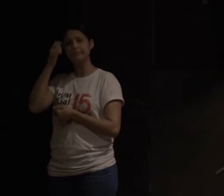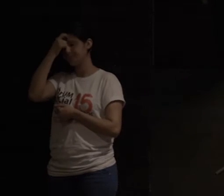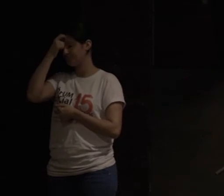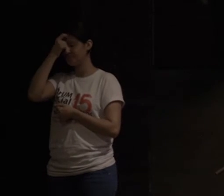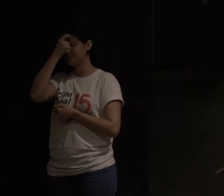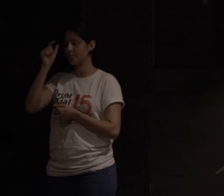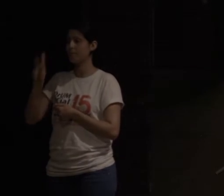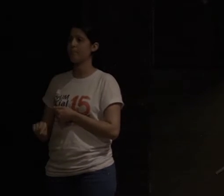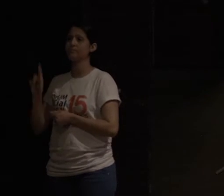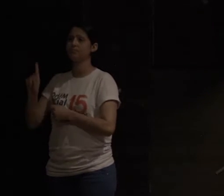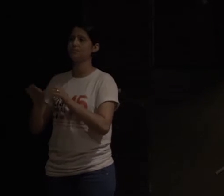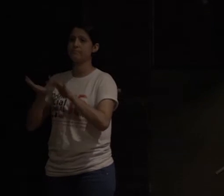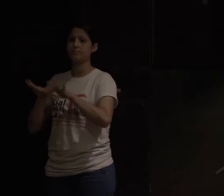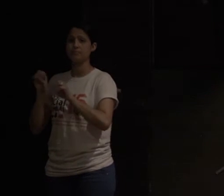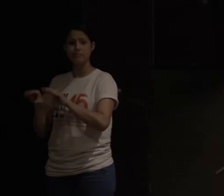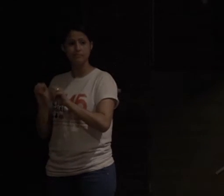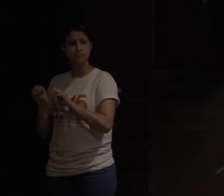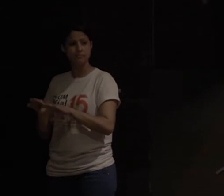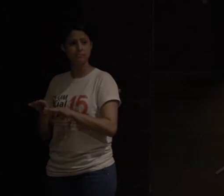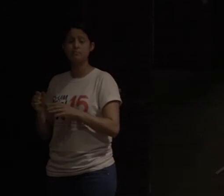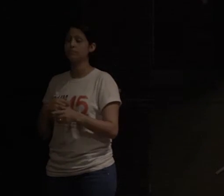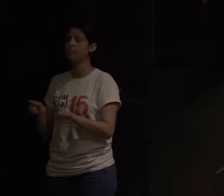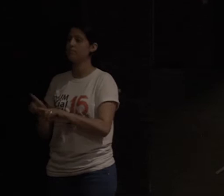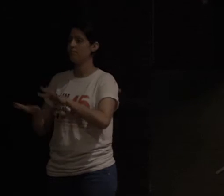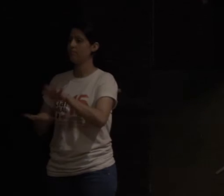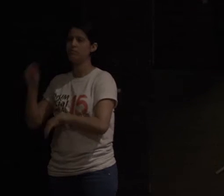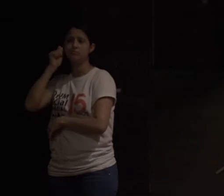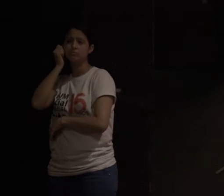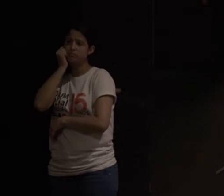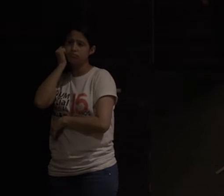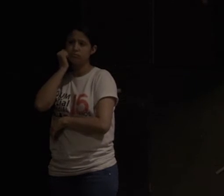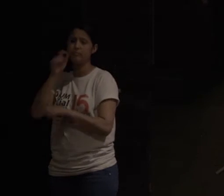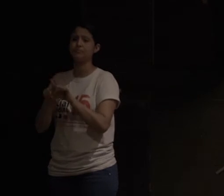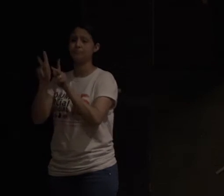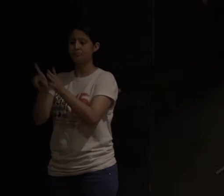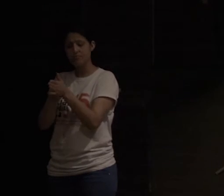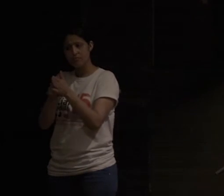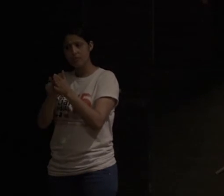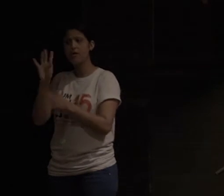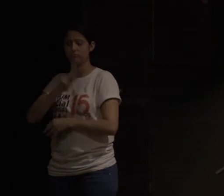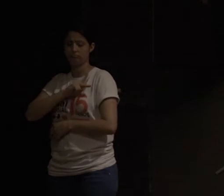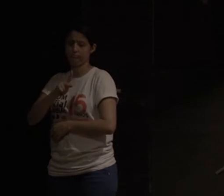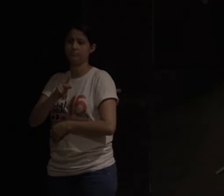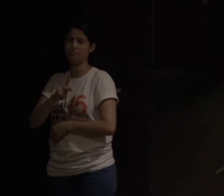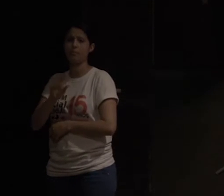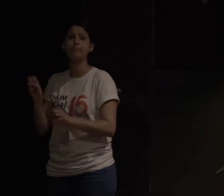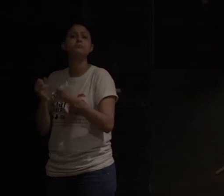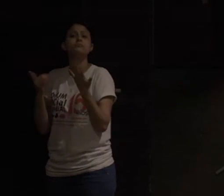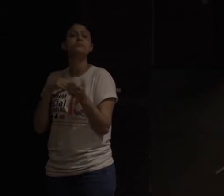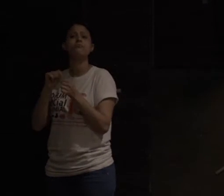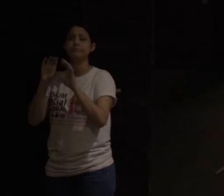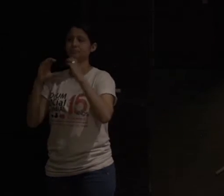de Educação, quando era pesquisador do movimento negro, dos pesquisadores negros da qual foi presidente, quando esteve no